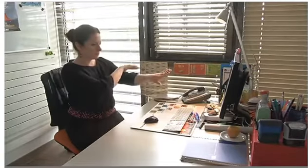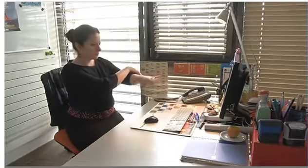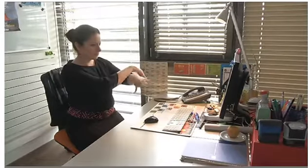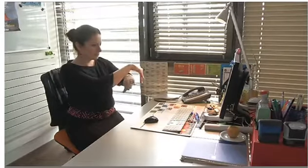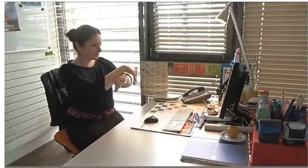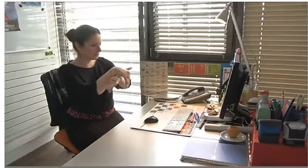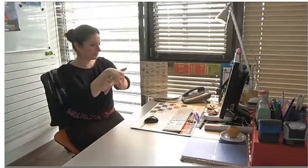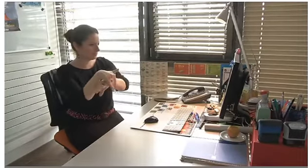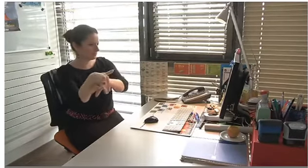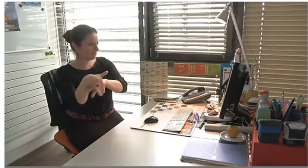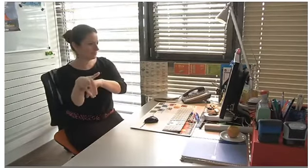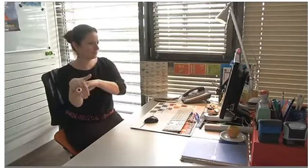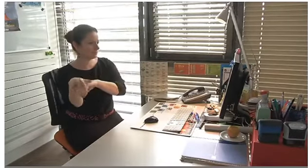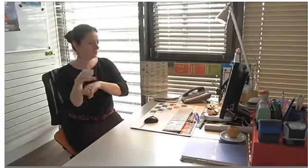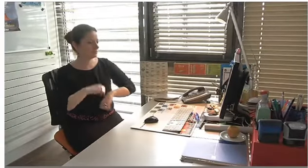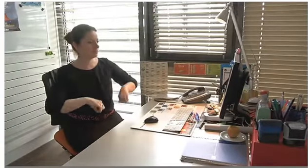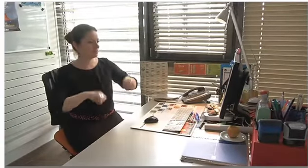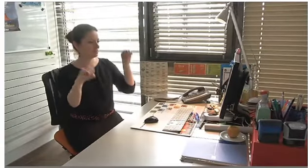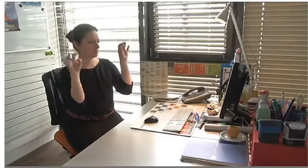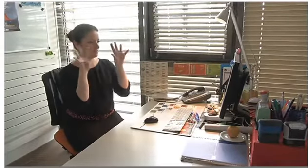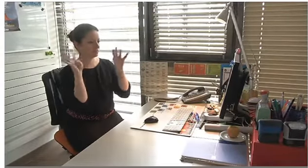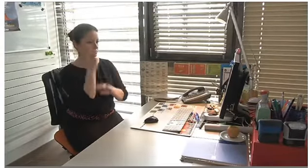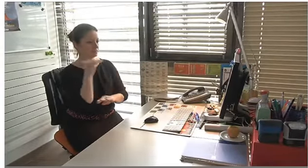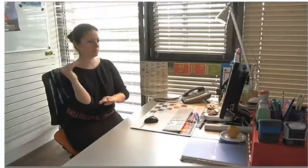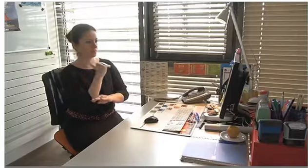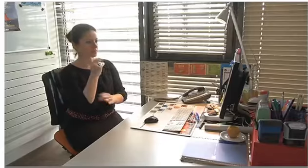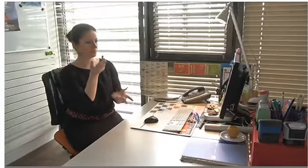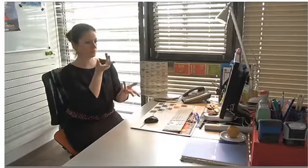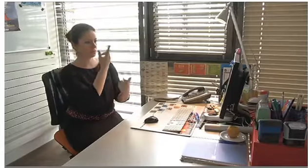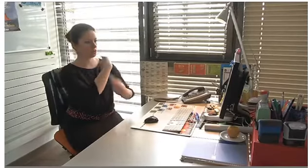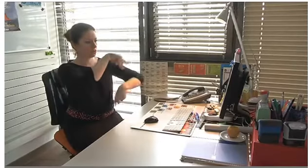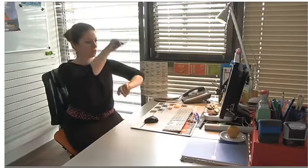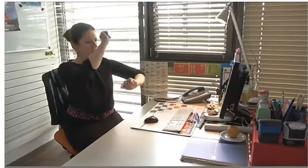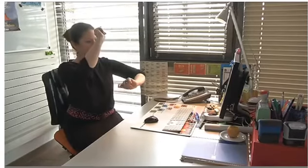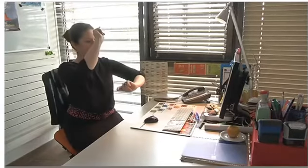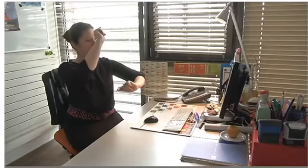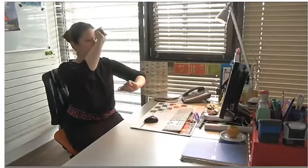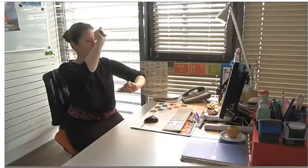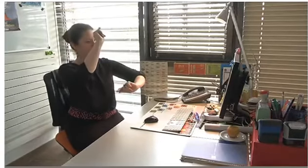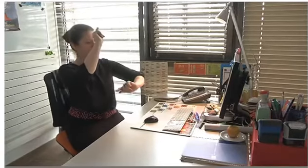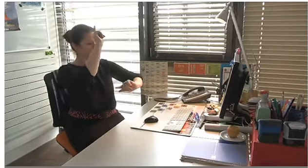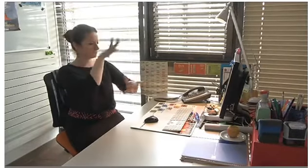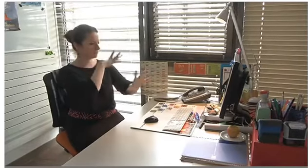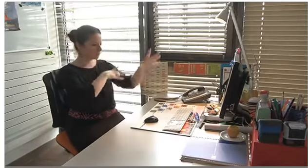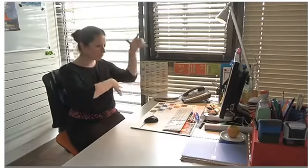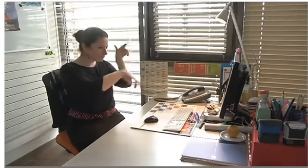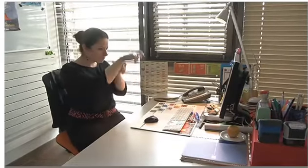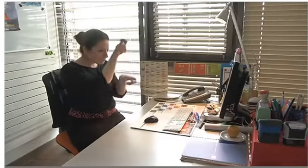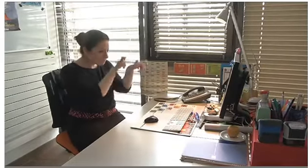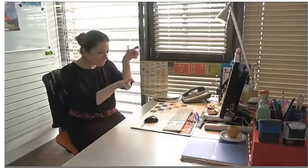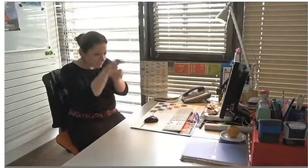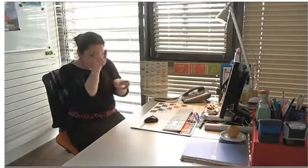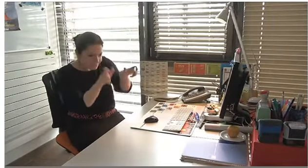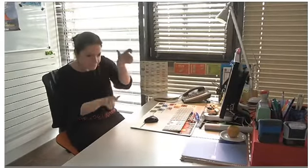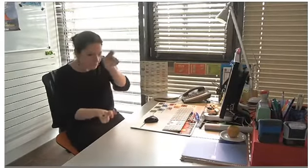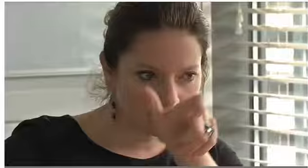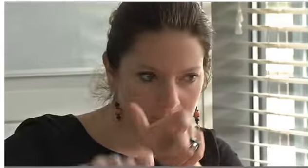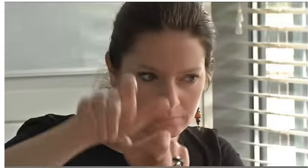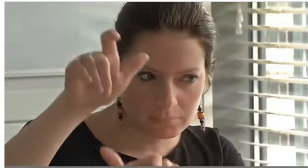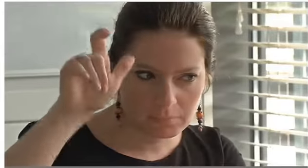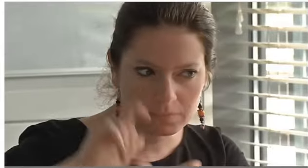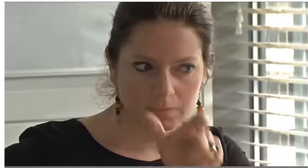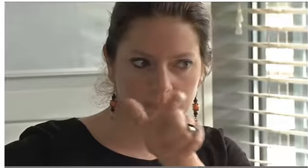comme tous les soirs, à 9h moins le quart, olé. Une fois l'accord de la production en main, c'est